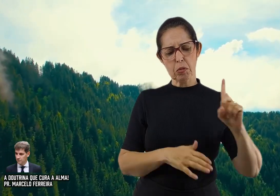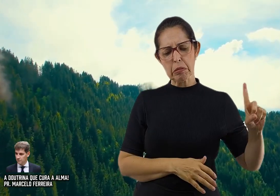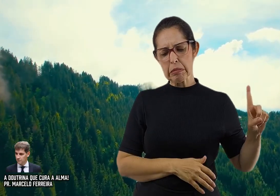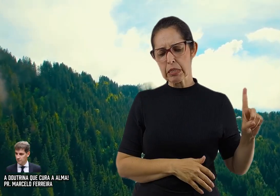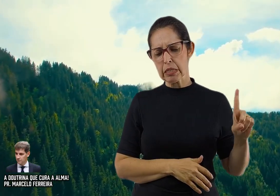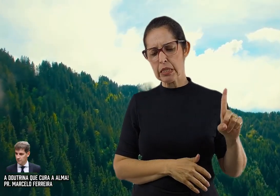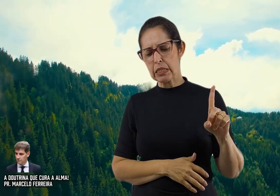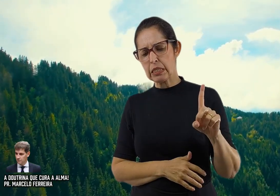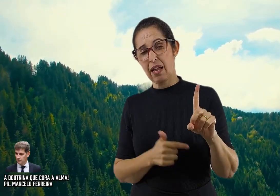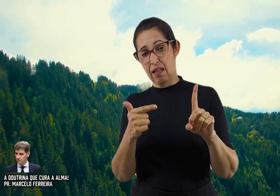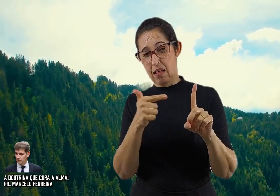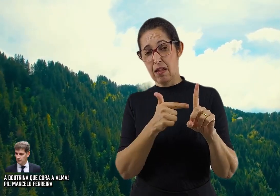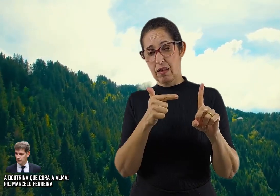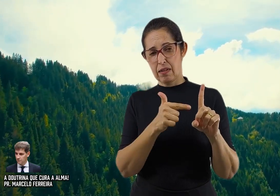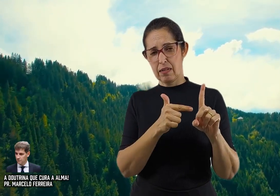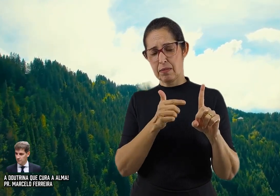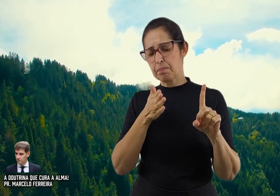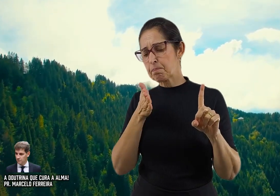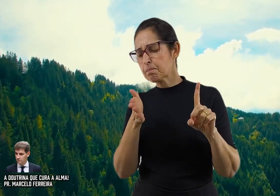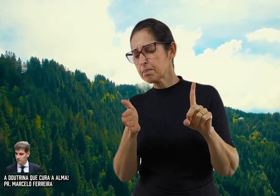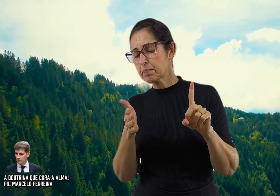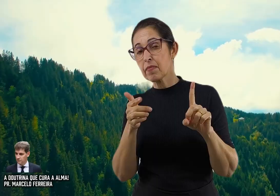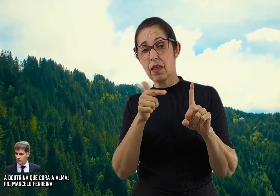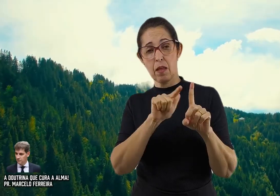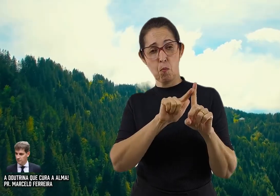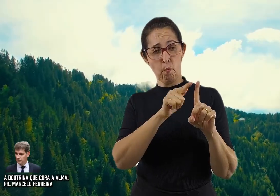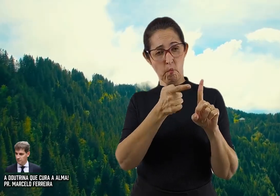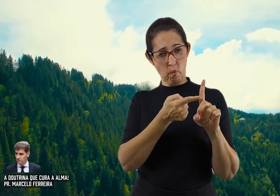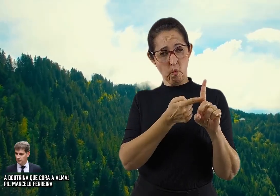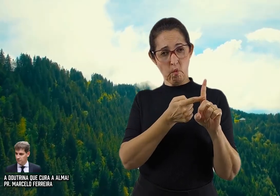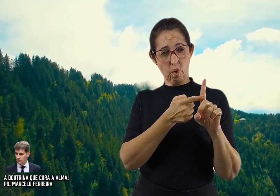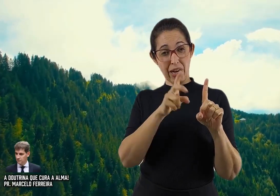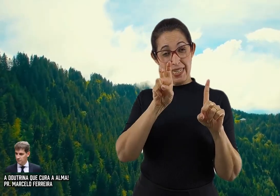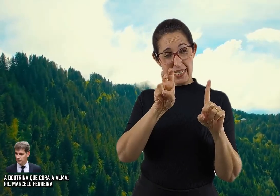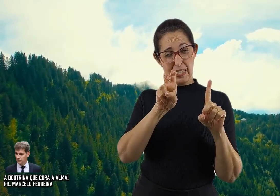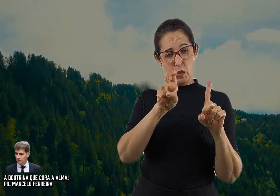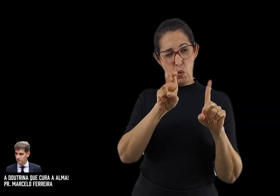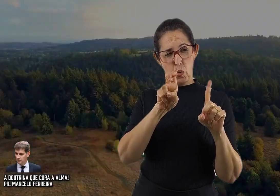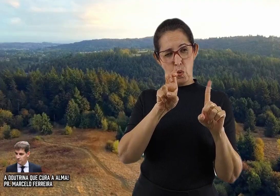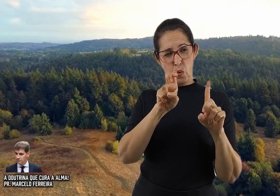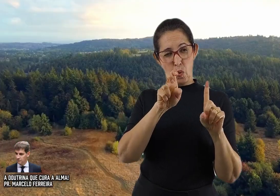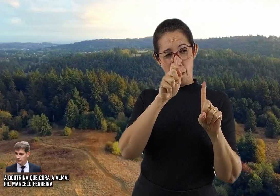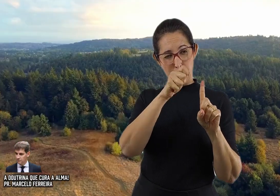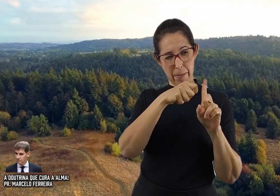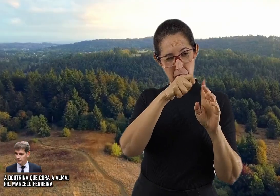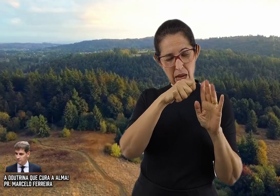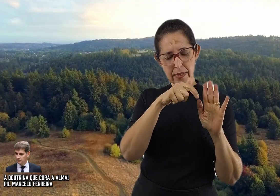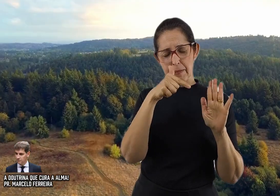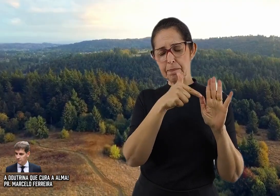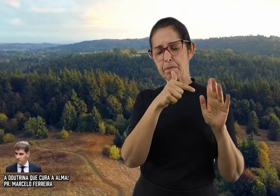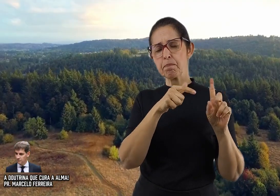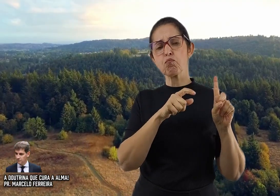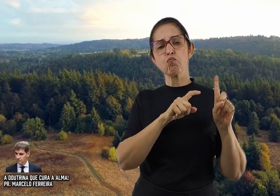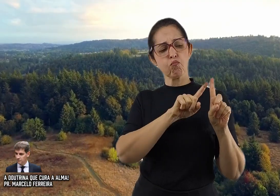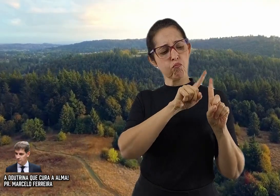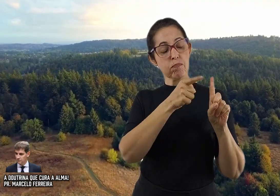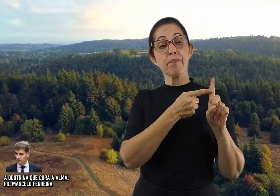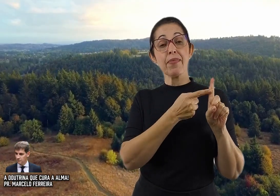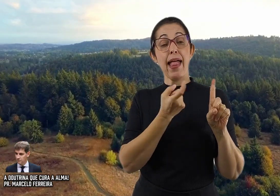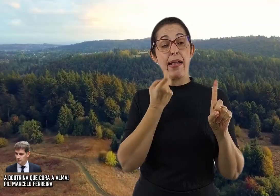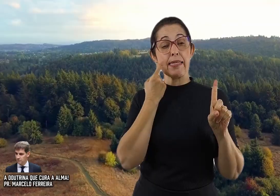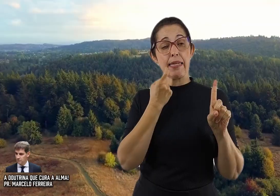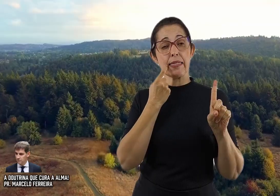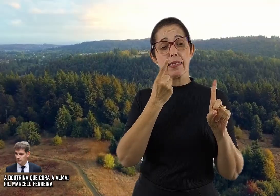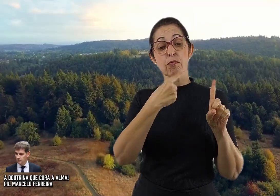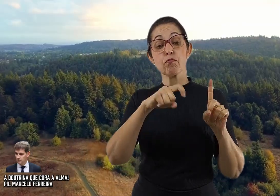e entrou uma senhora, ela estava gestante de 5 meses. Na sexta-feira ela fez um